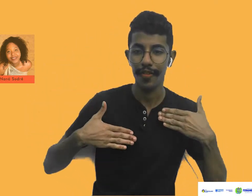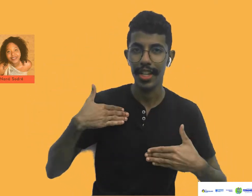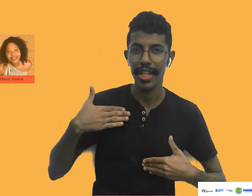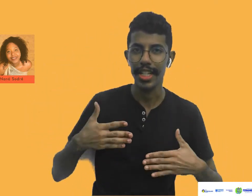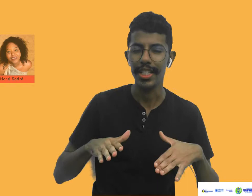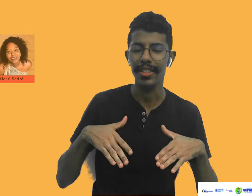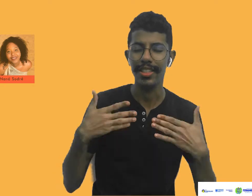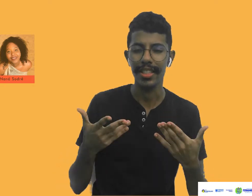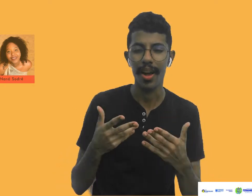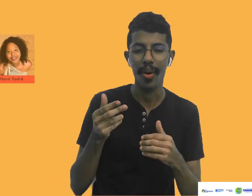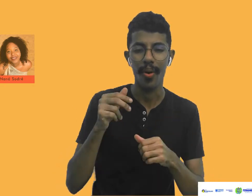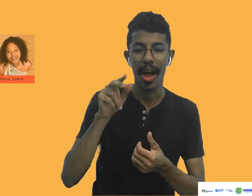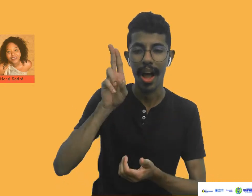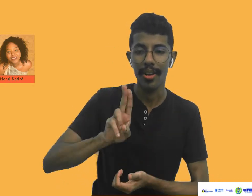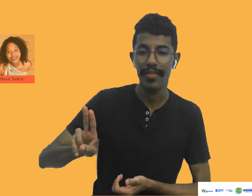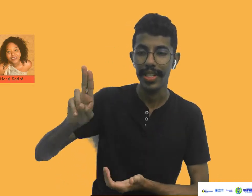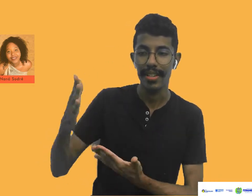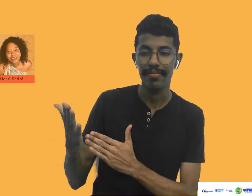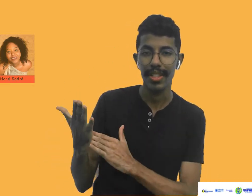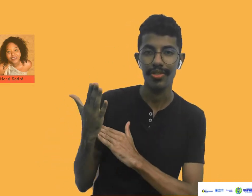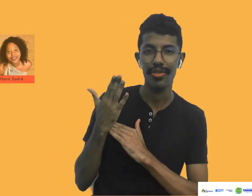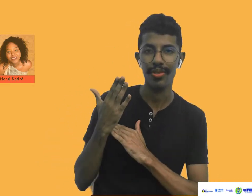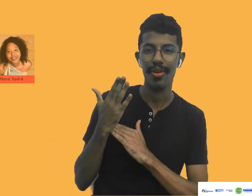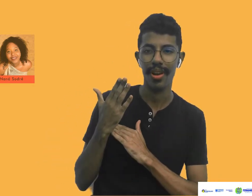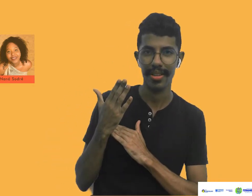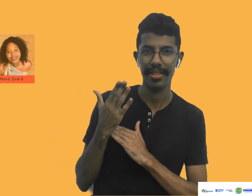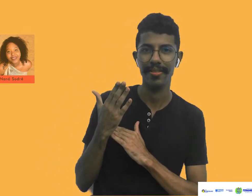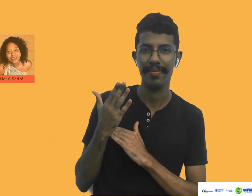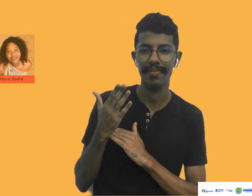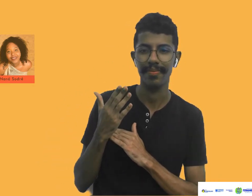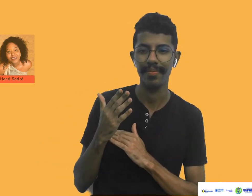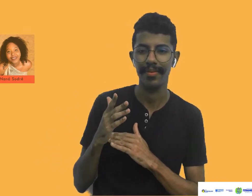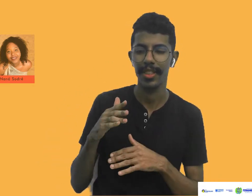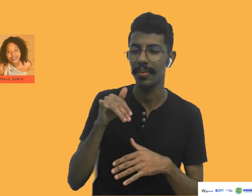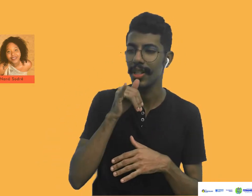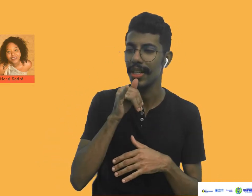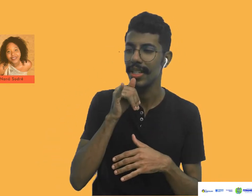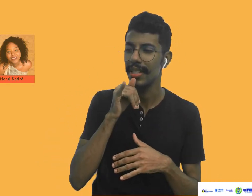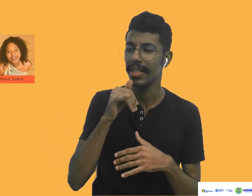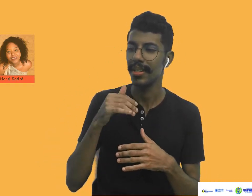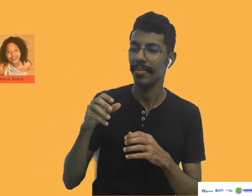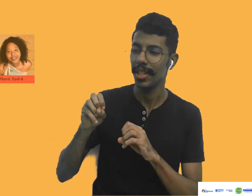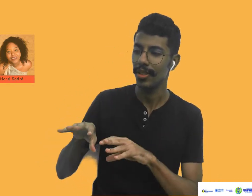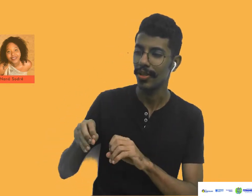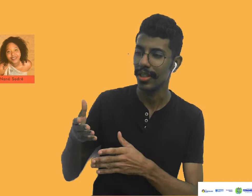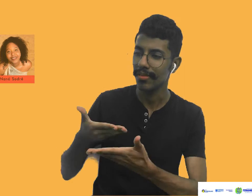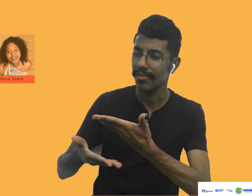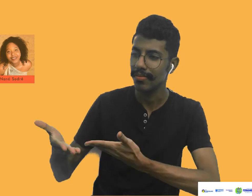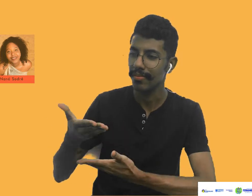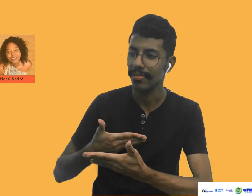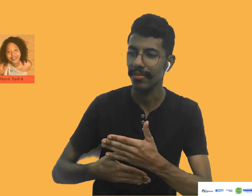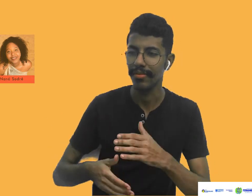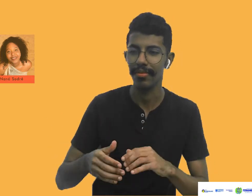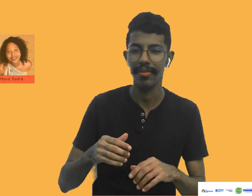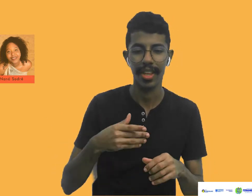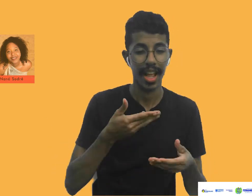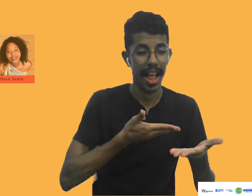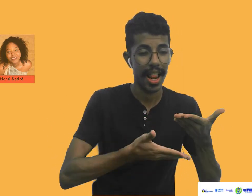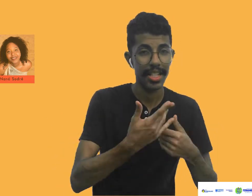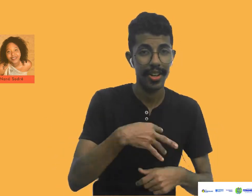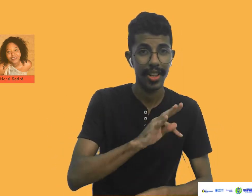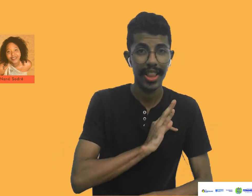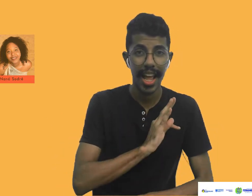físico. Então, a universidade ela me deixou essas sementes, né? Me deixou a semente em relação à educação, em relação